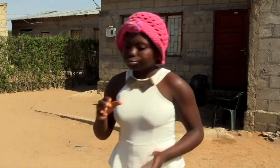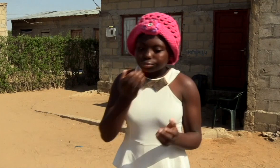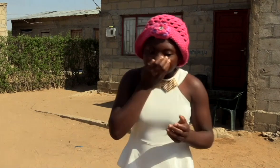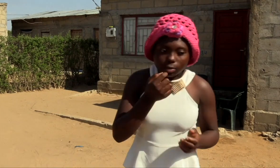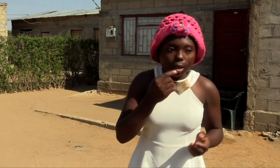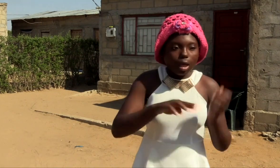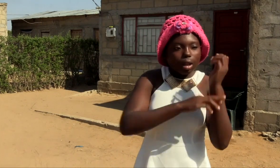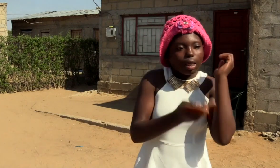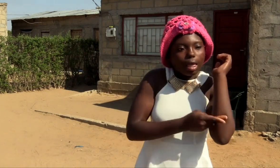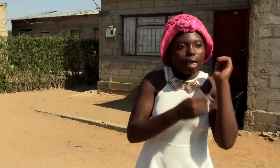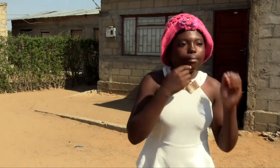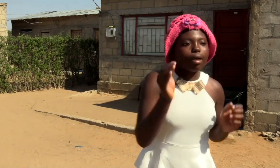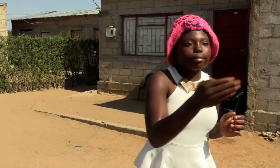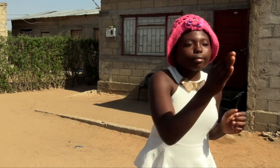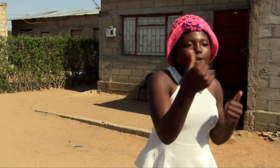ter.